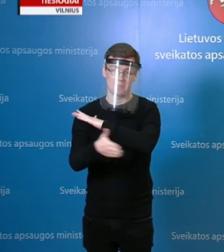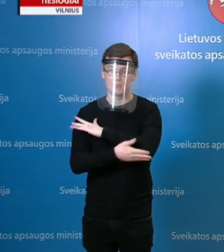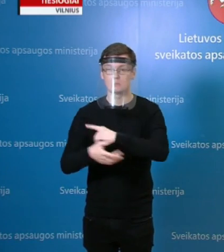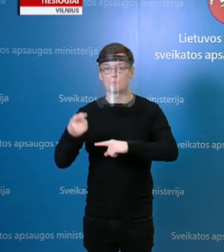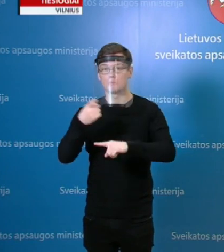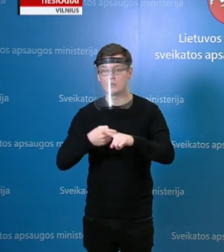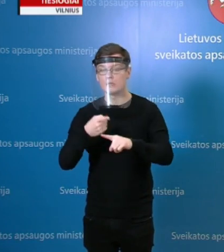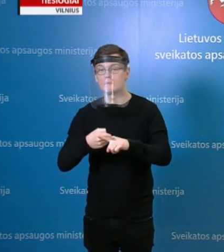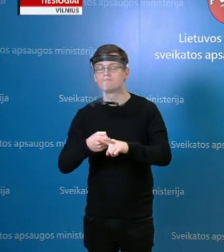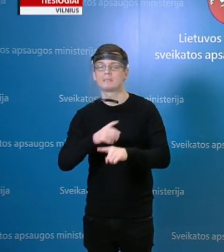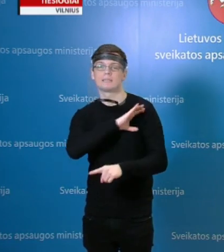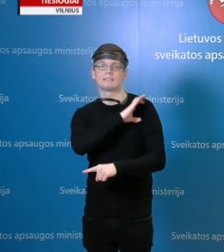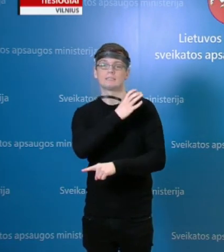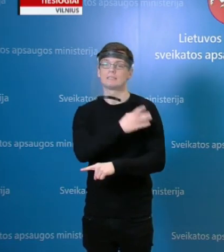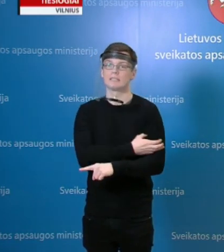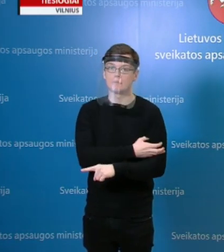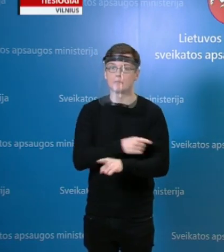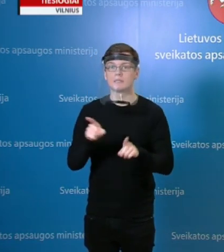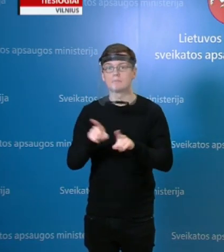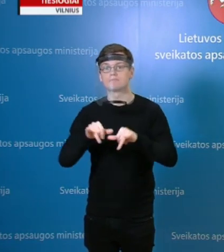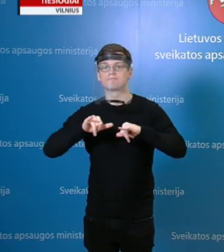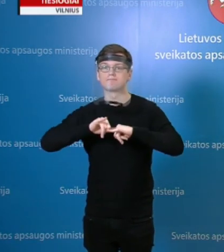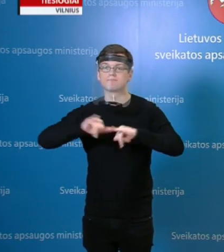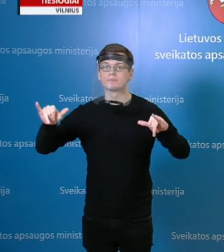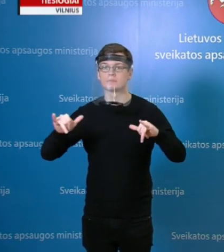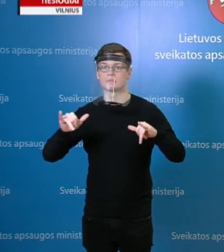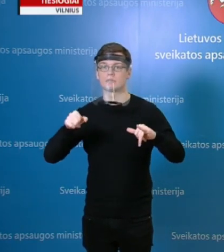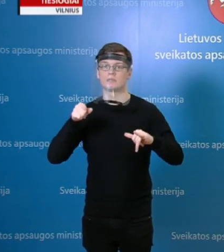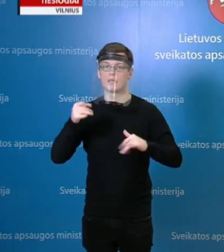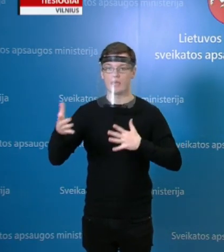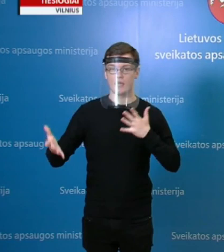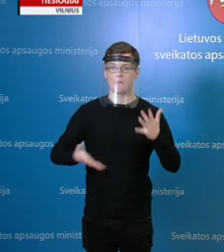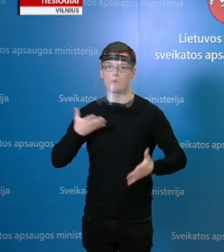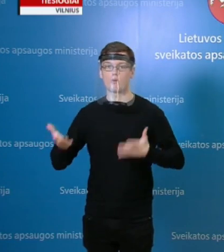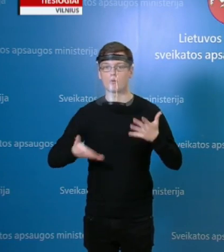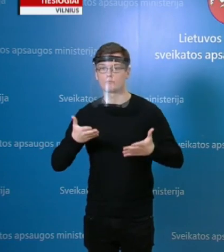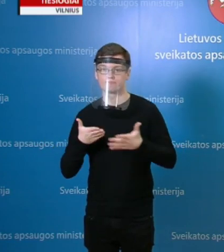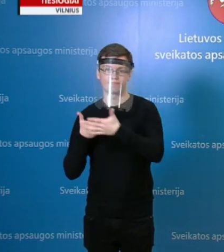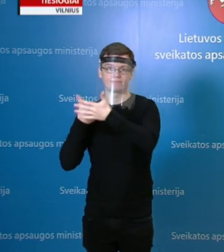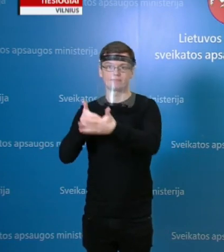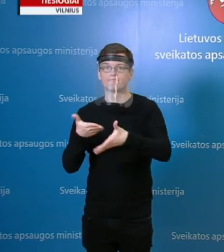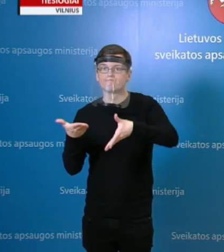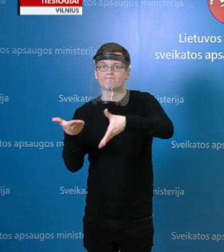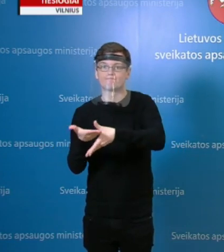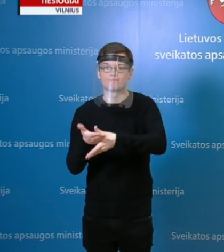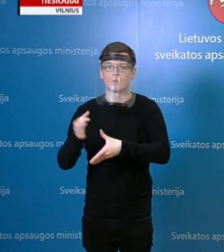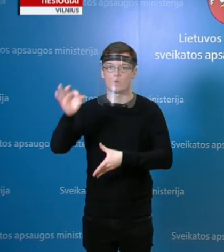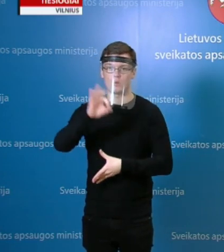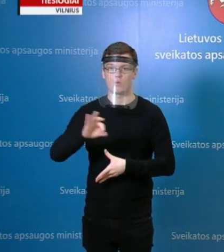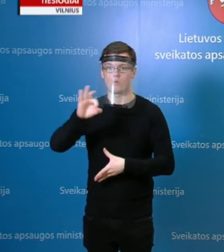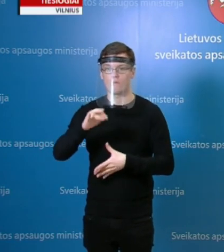sustiprinimas ir plėtra emocinės paramos linijų ir ypatingai kalbant apie klausimų